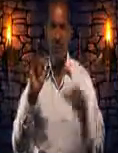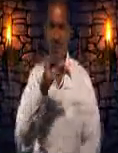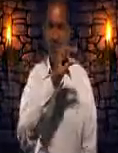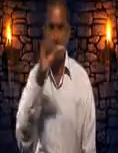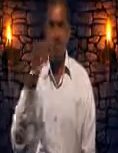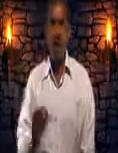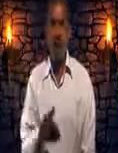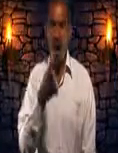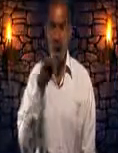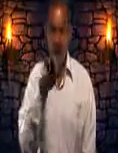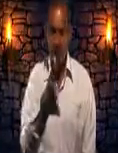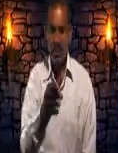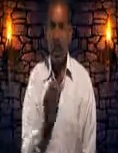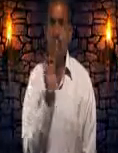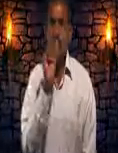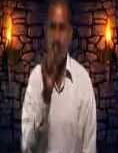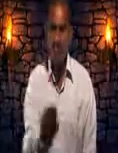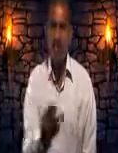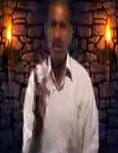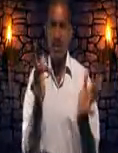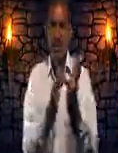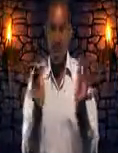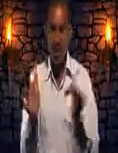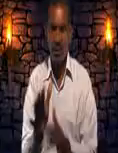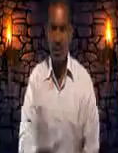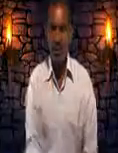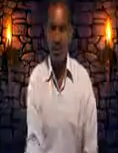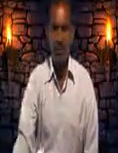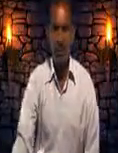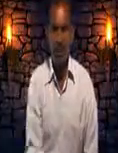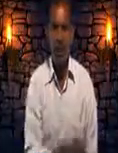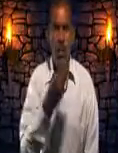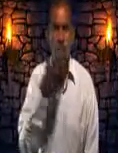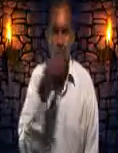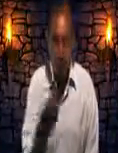வசனம் 6. இவைகளை சொல்லி அவர் தரையிலே துப்பி